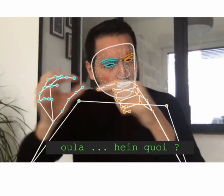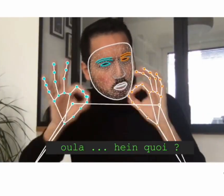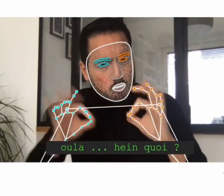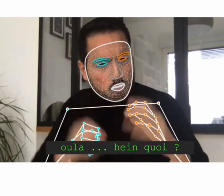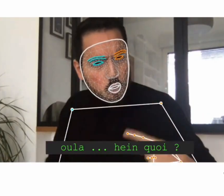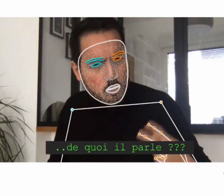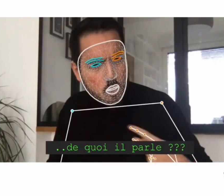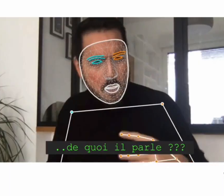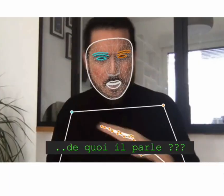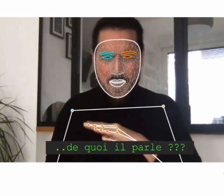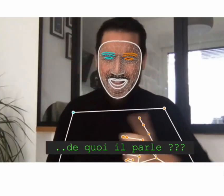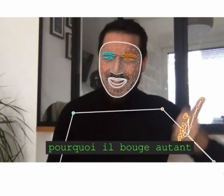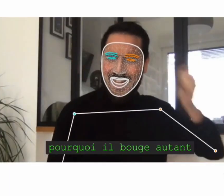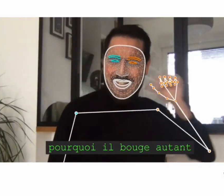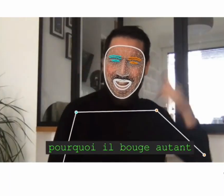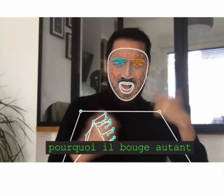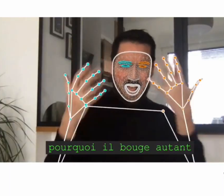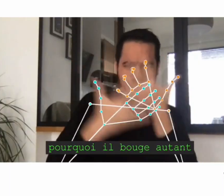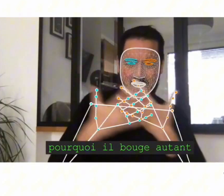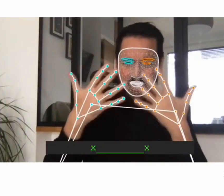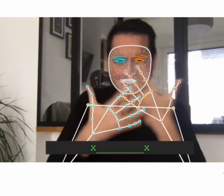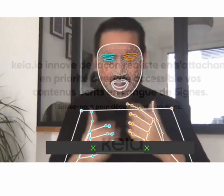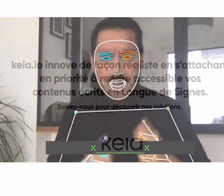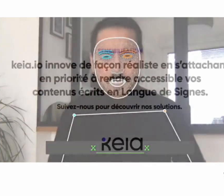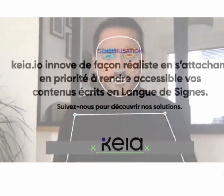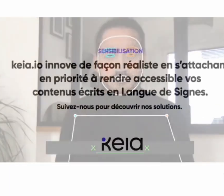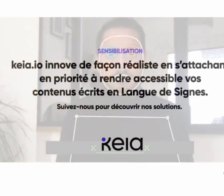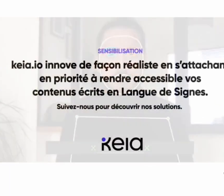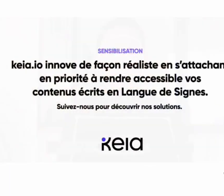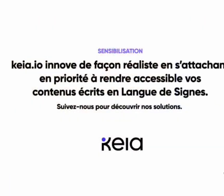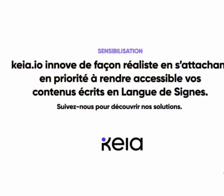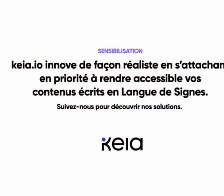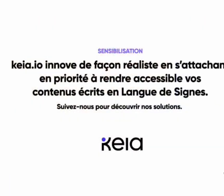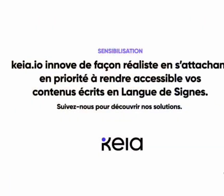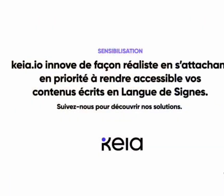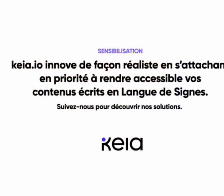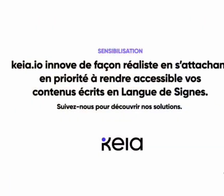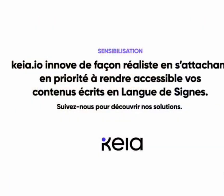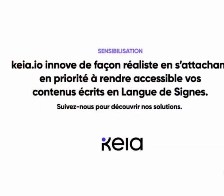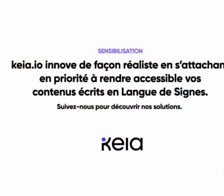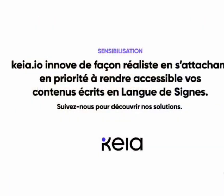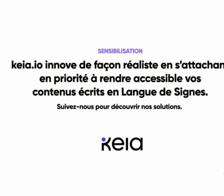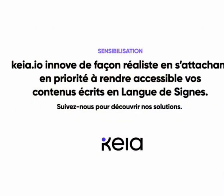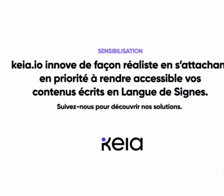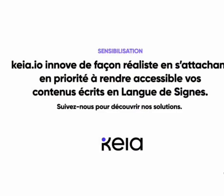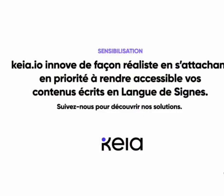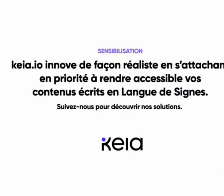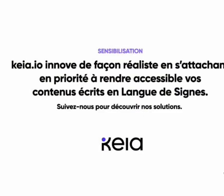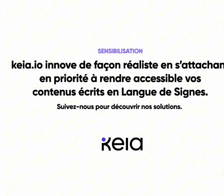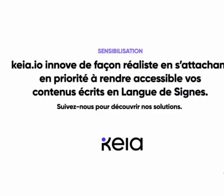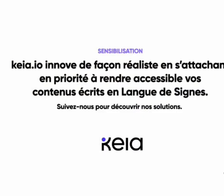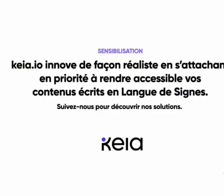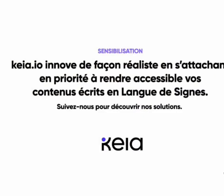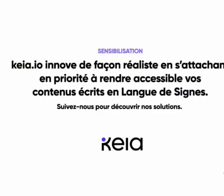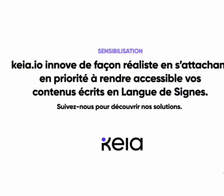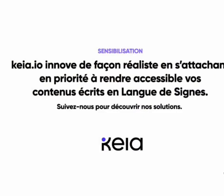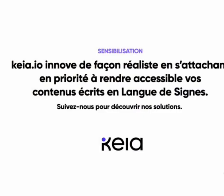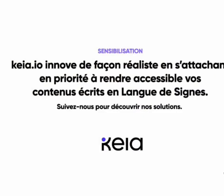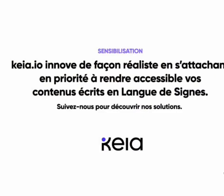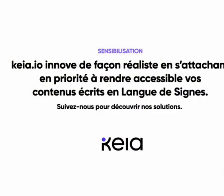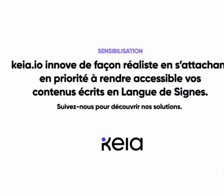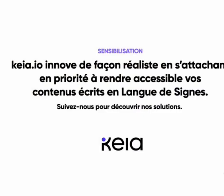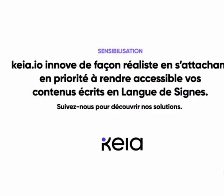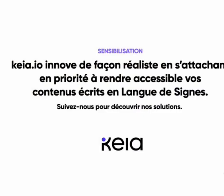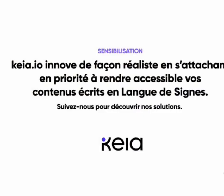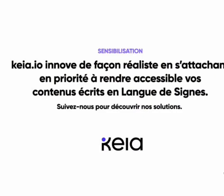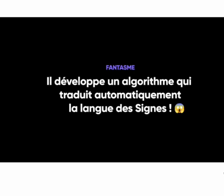Voilà. Donc, vraiment, c'est important de savoir, c'est pour ça que c'est important de connaître la langue des signes